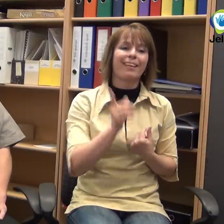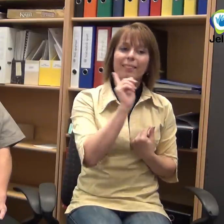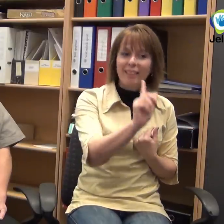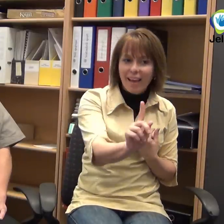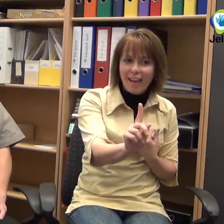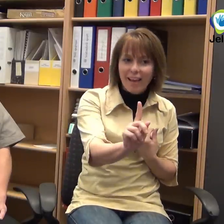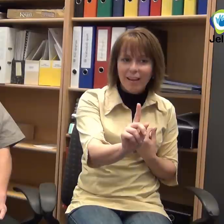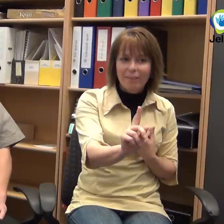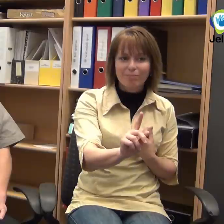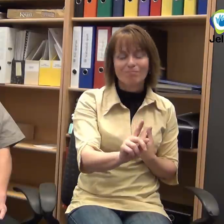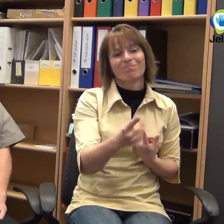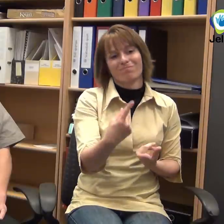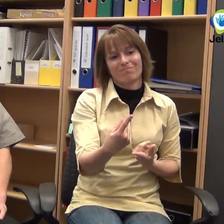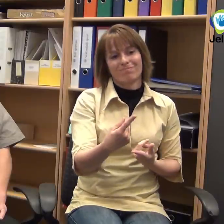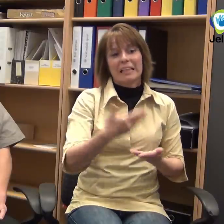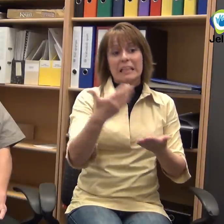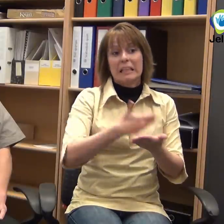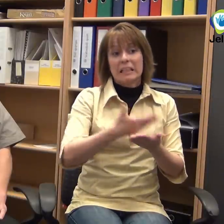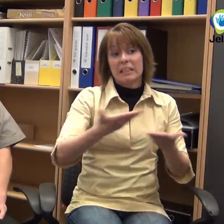viszont tudomásunkra jutott az a